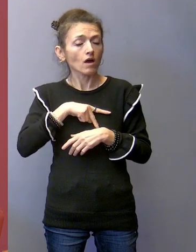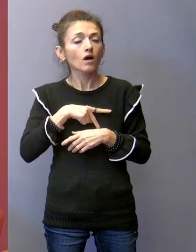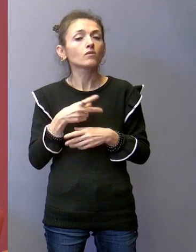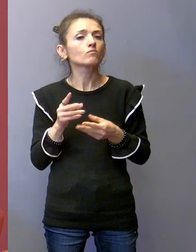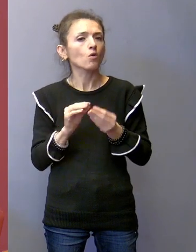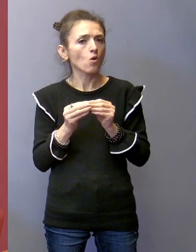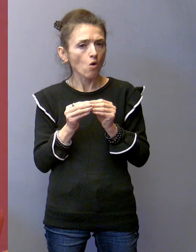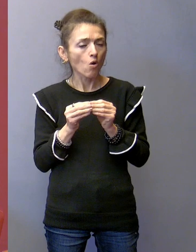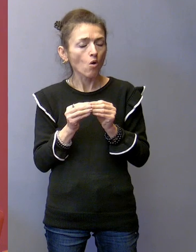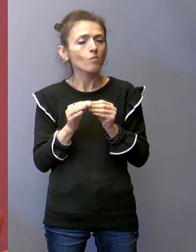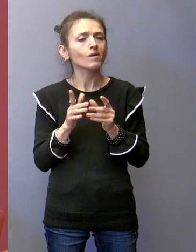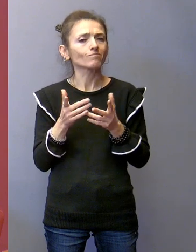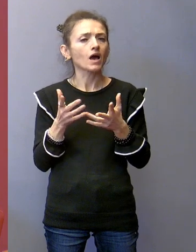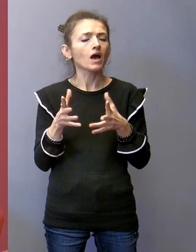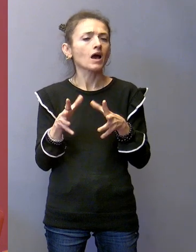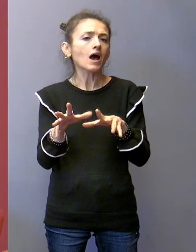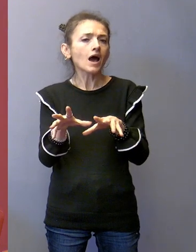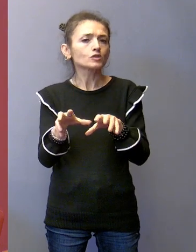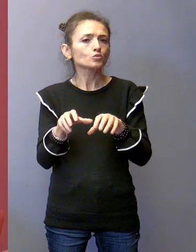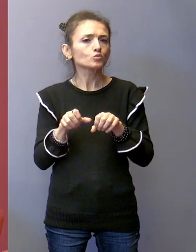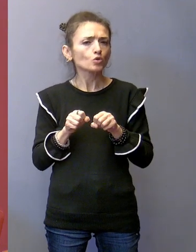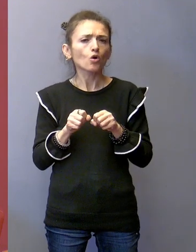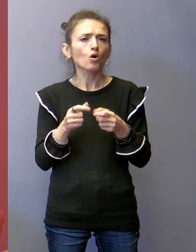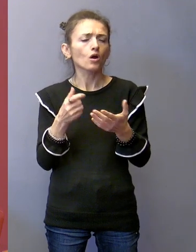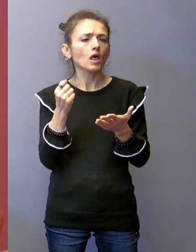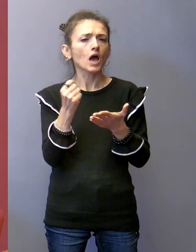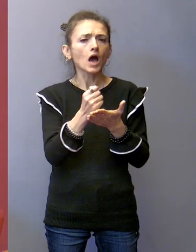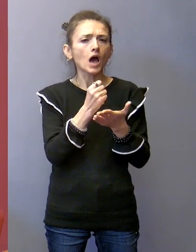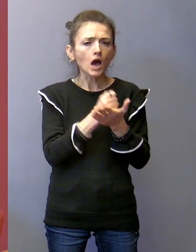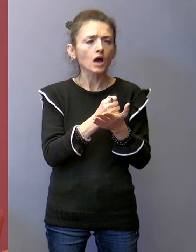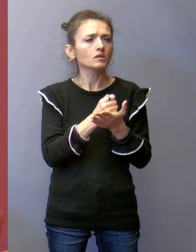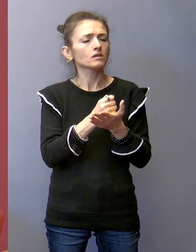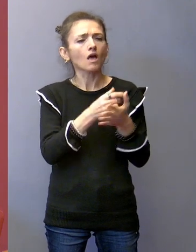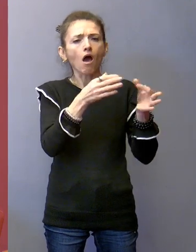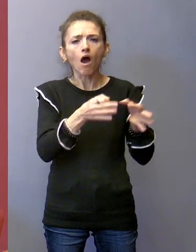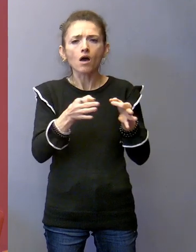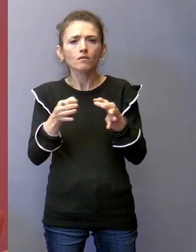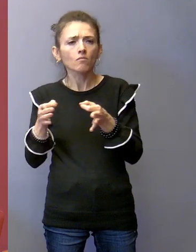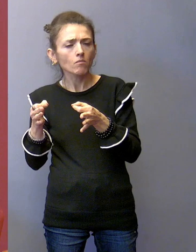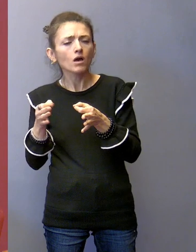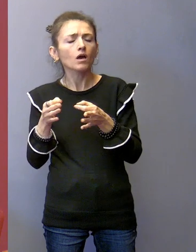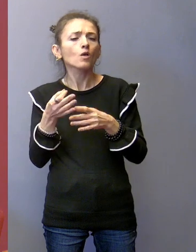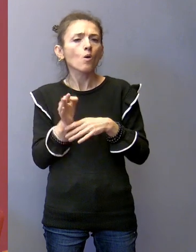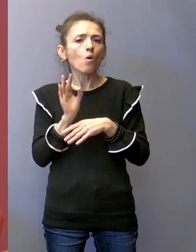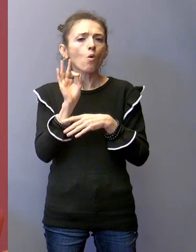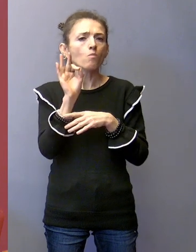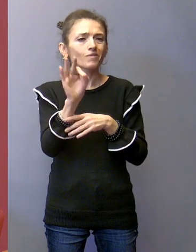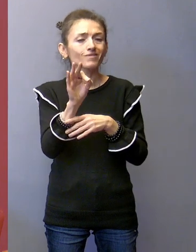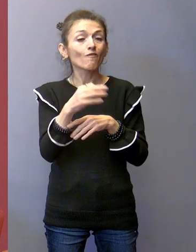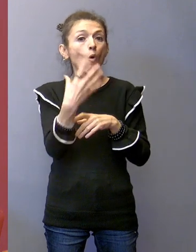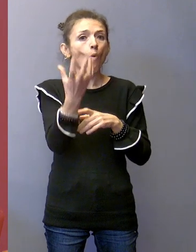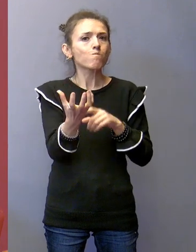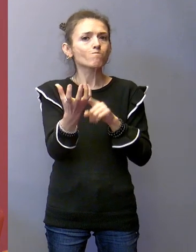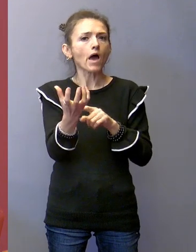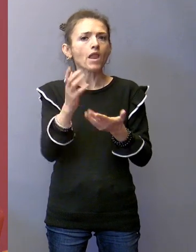preventiva contestuale assunzione di tutti gli atti adempimenti per una completa ed esaustiva valorizzazione del bene